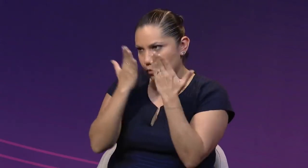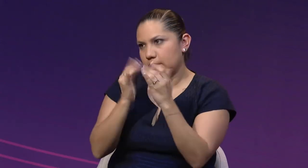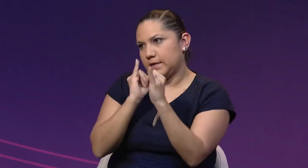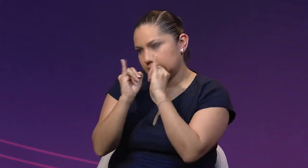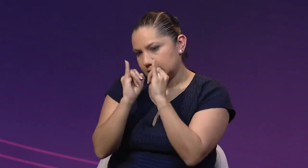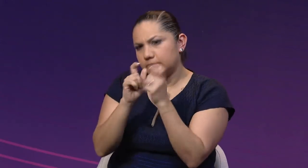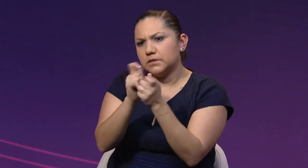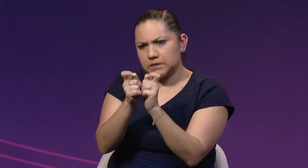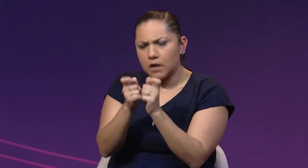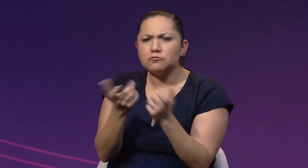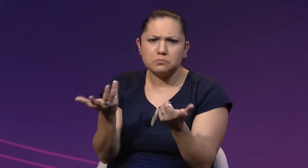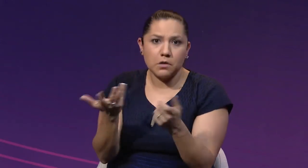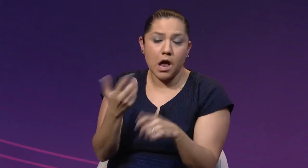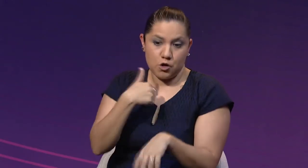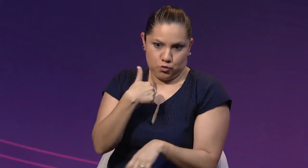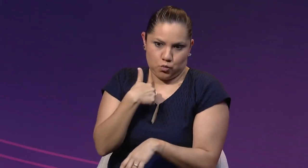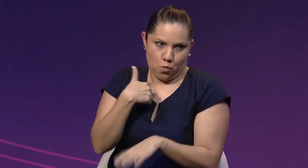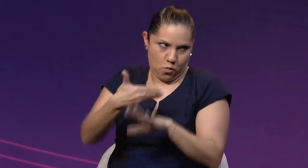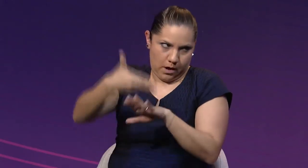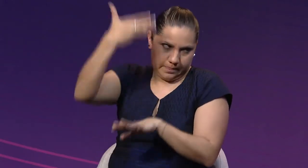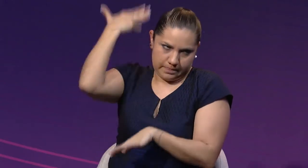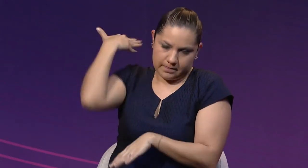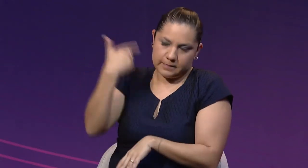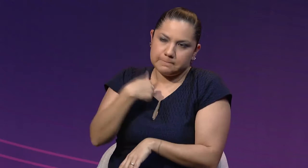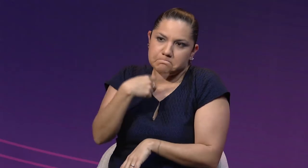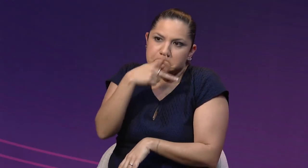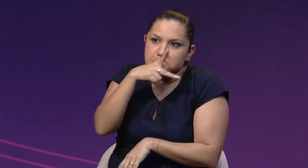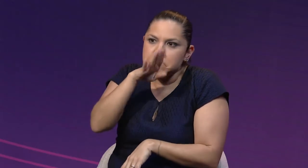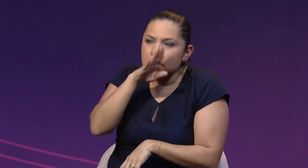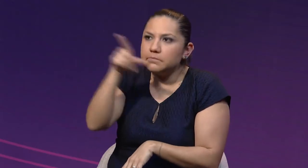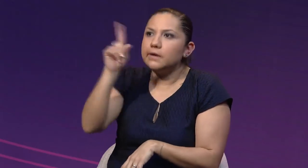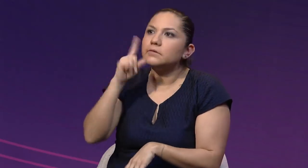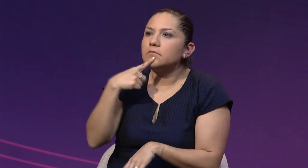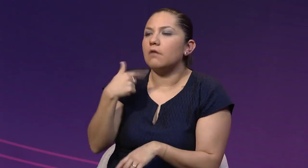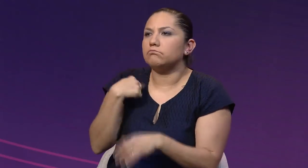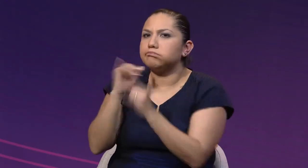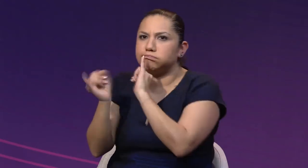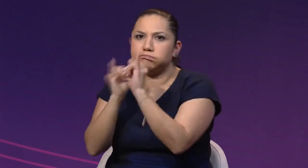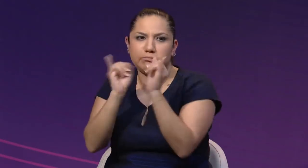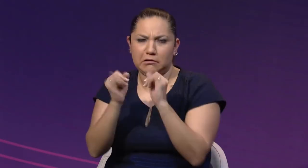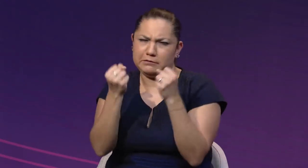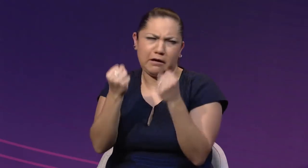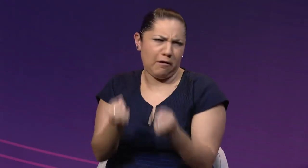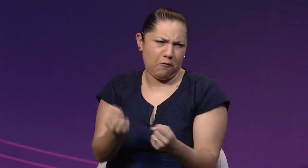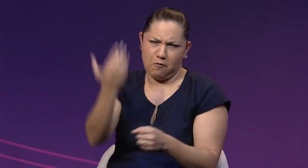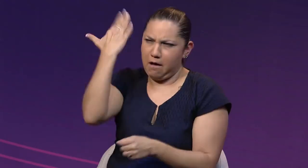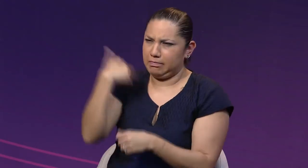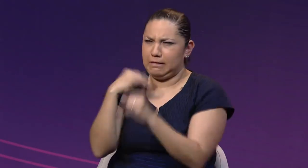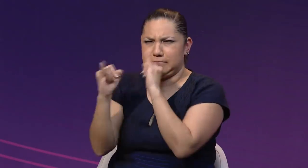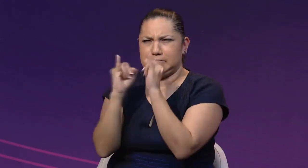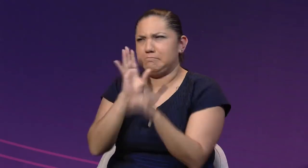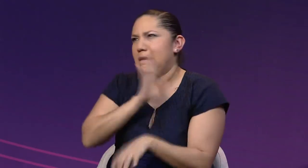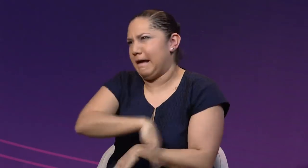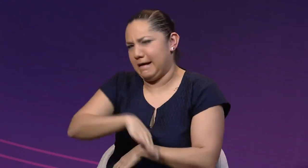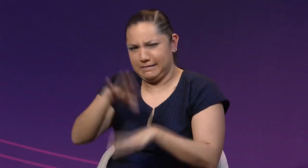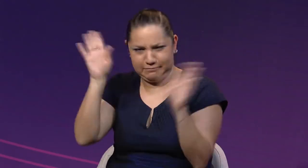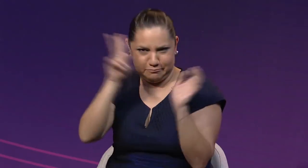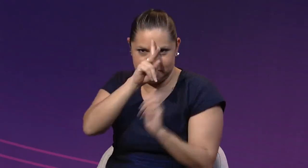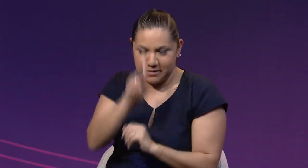en psicología, en el área que decidan. Yo, por ejemplo, mis papás son sordos y les interpretaba mucho. Seguramente lo